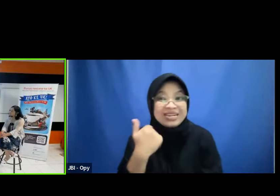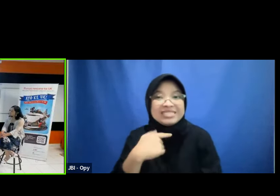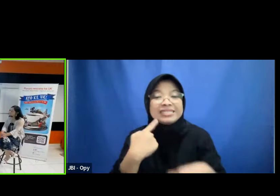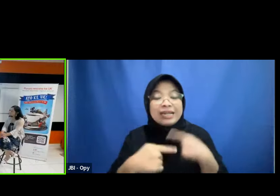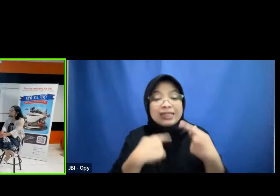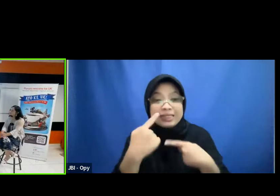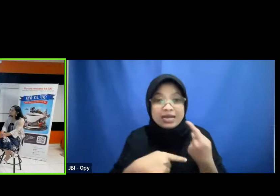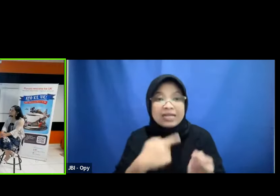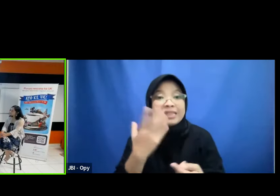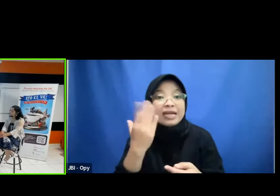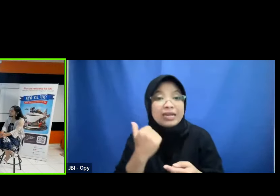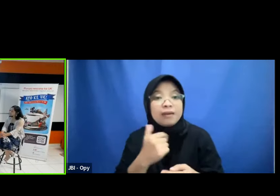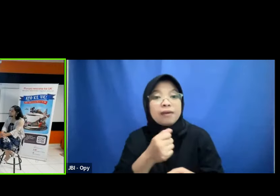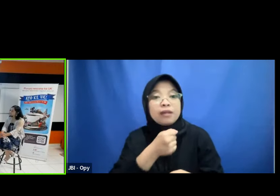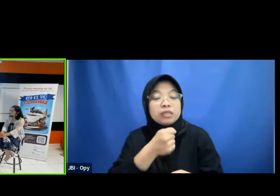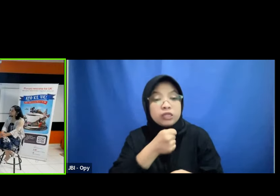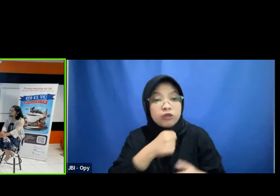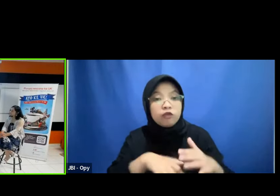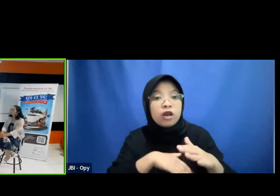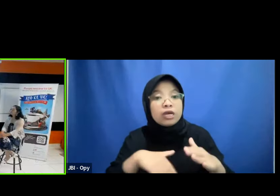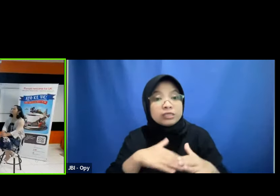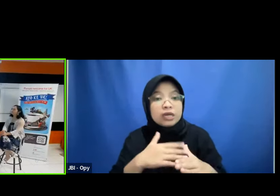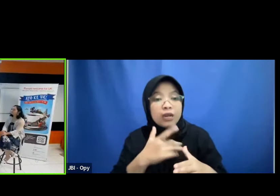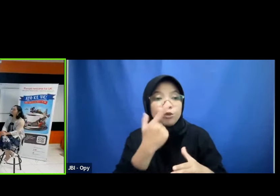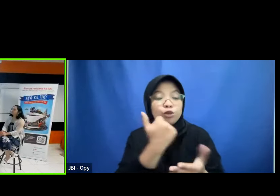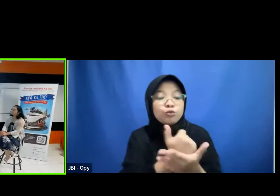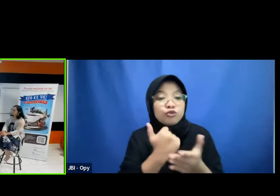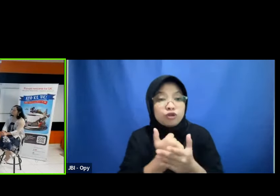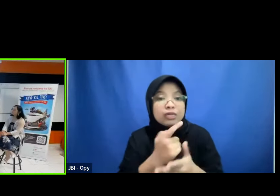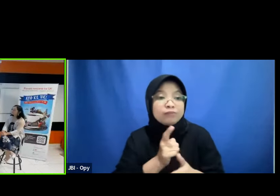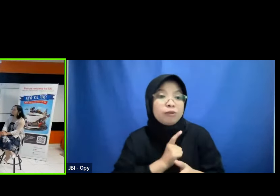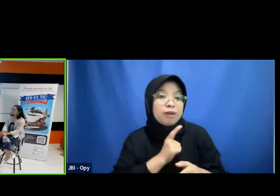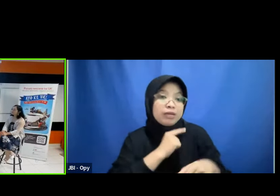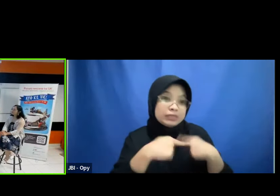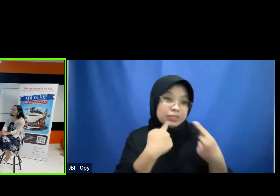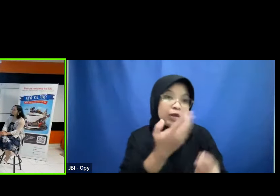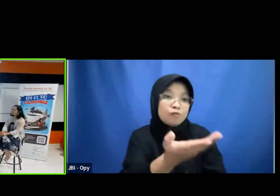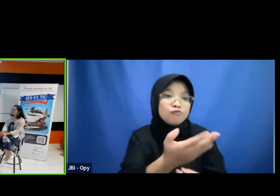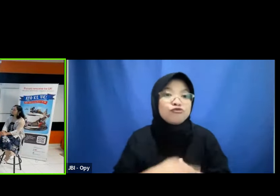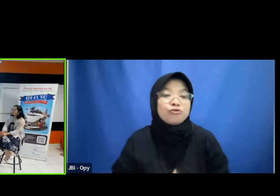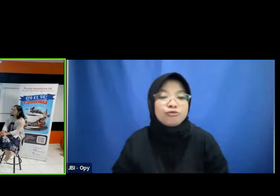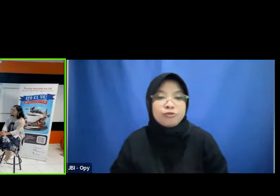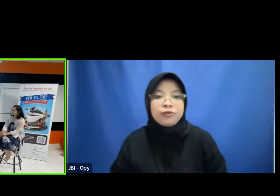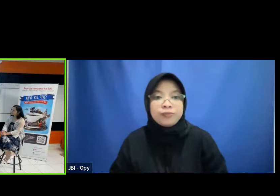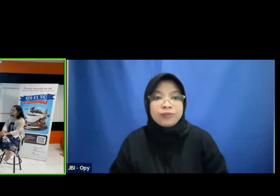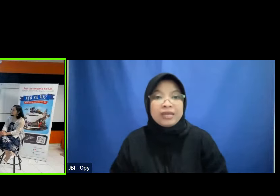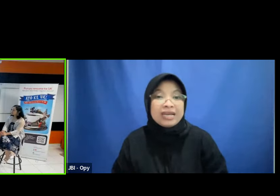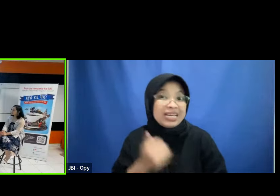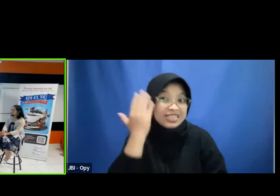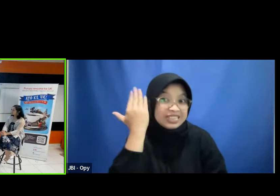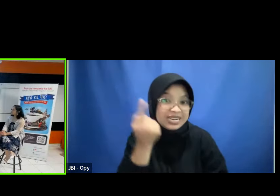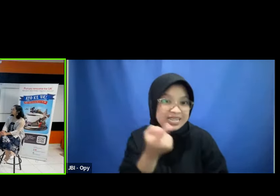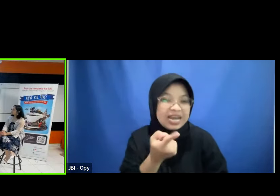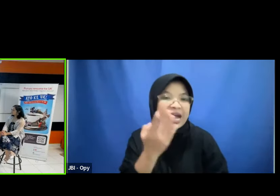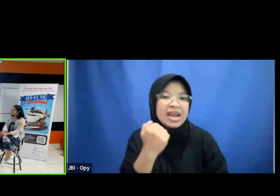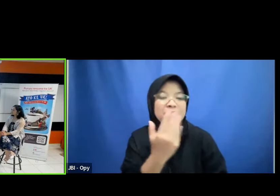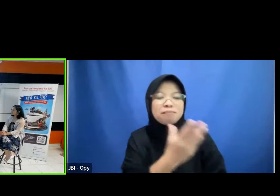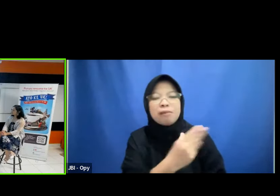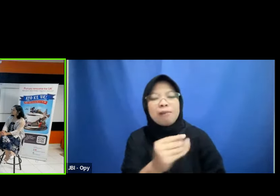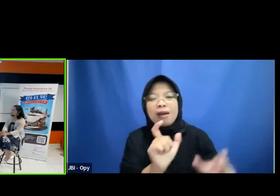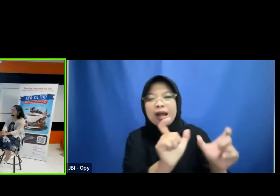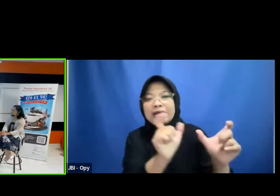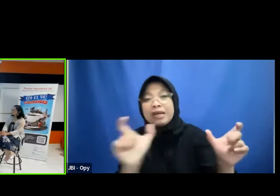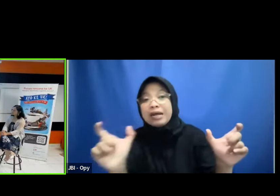lagi the interview is basically just you telling a story about yourself e makanya tadi kayak ada keyword keyword